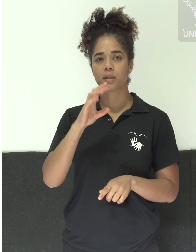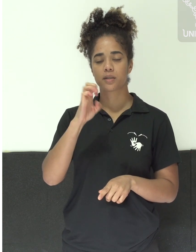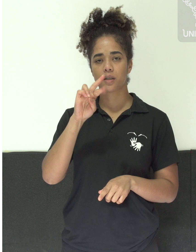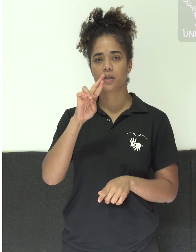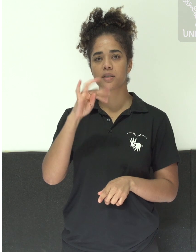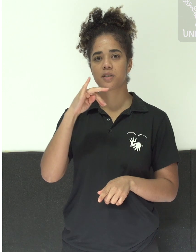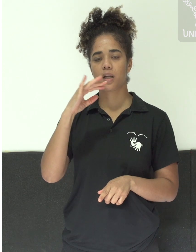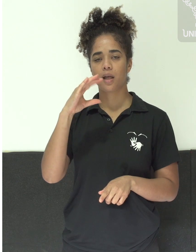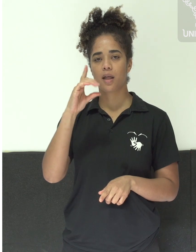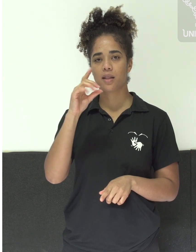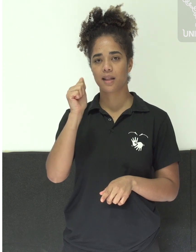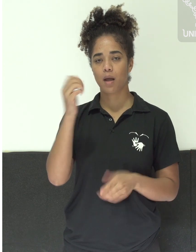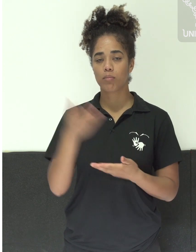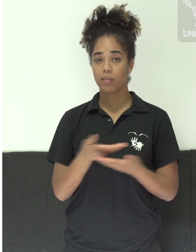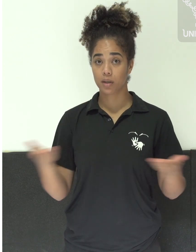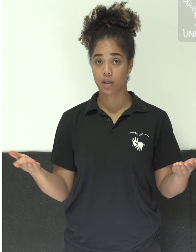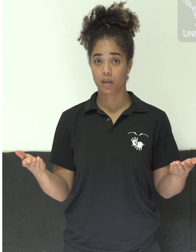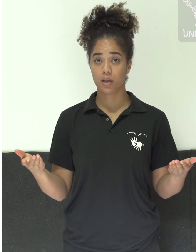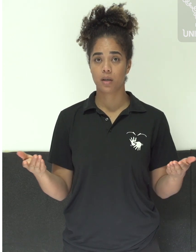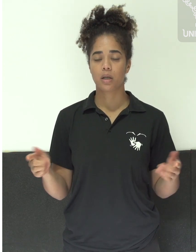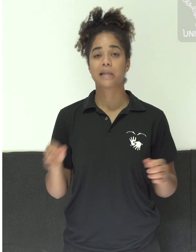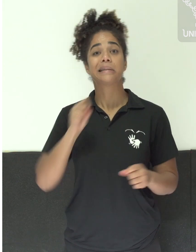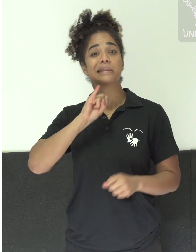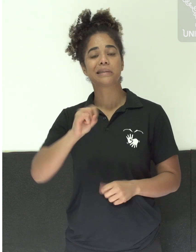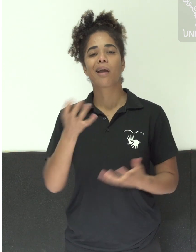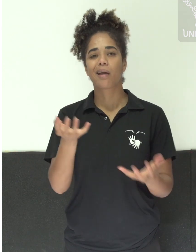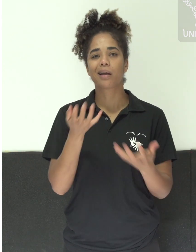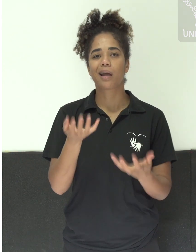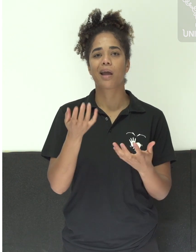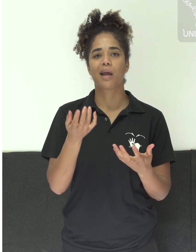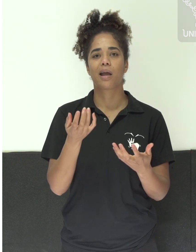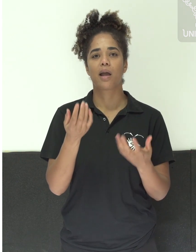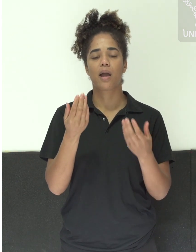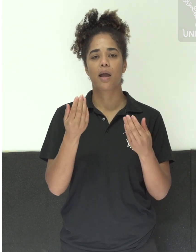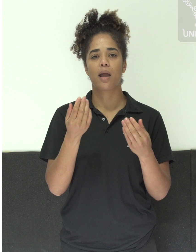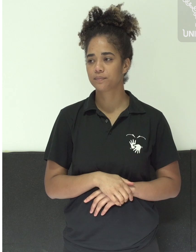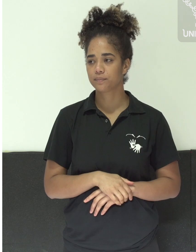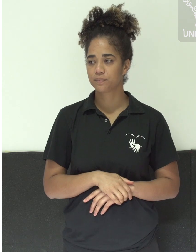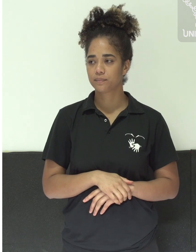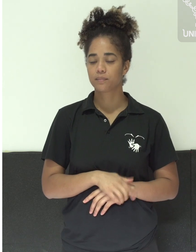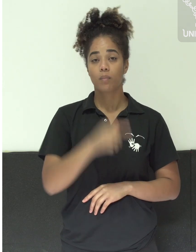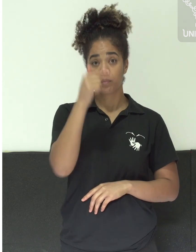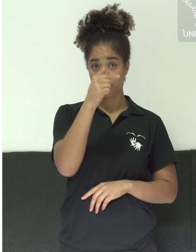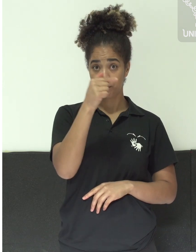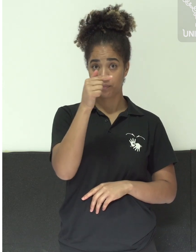o site do TSE e emitir a certidão de quitação eleitoral.